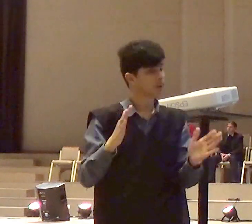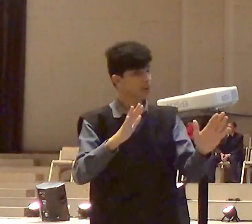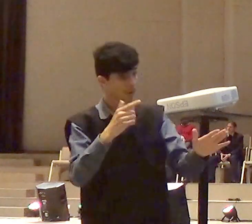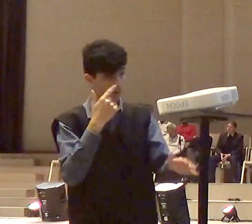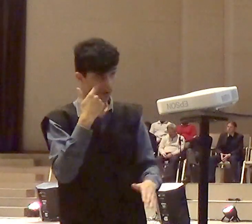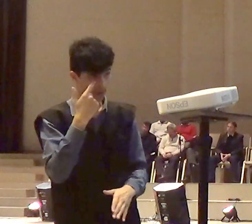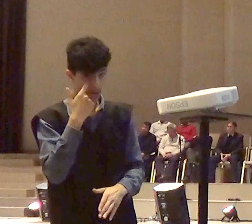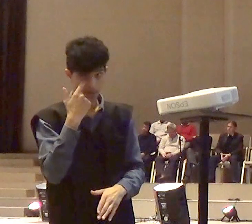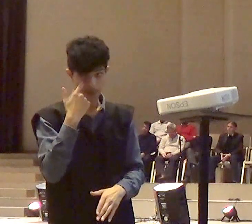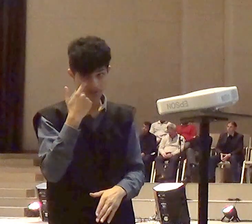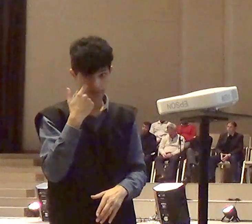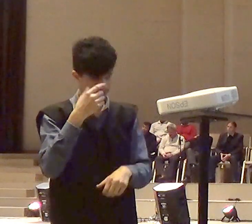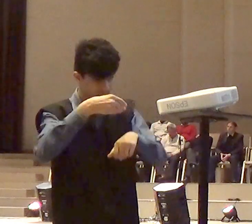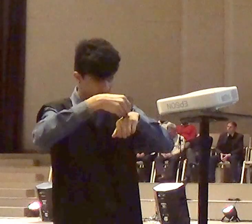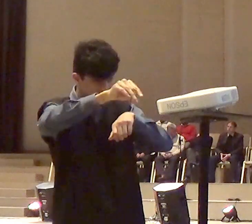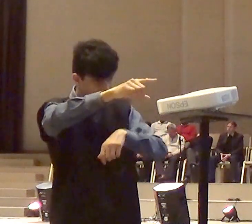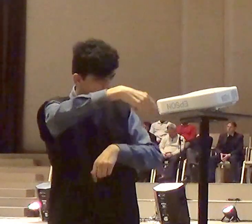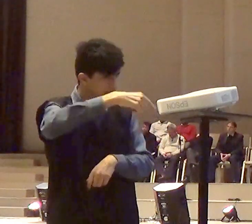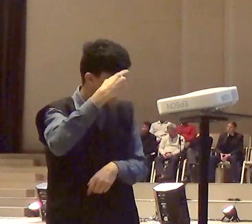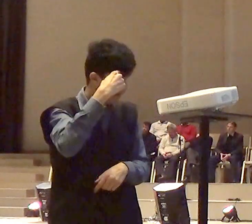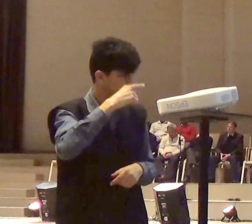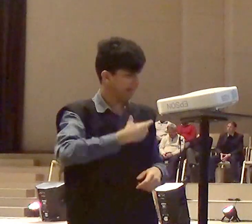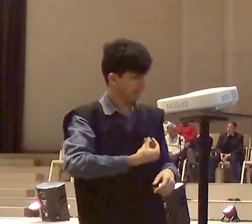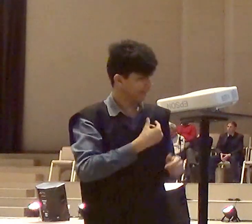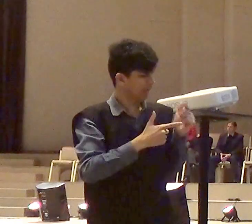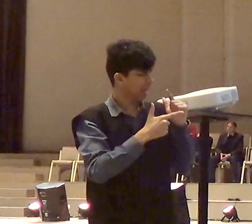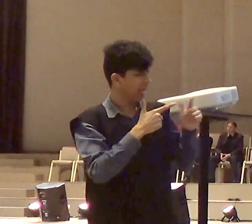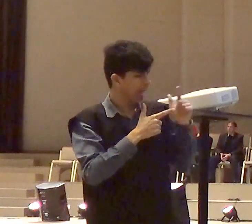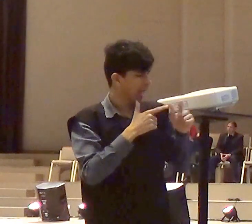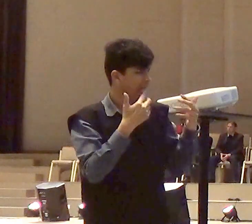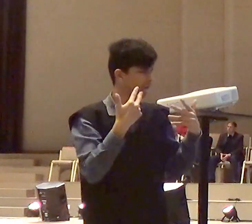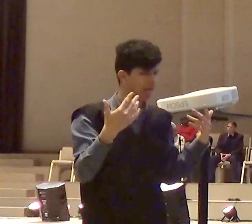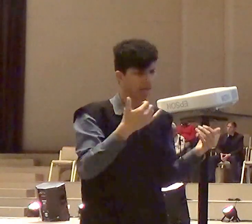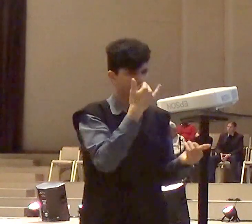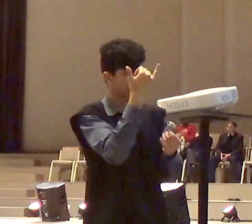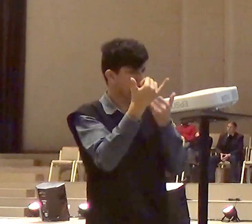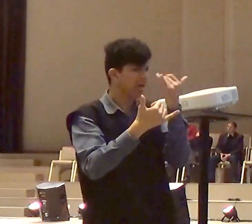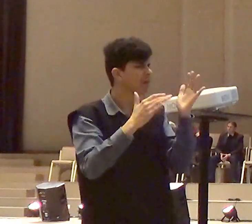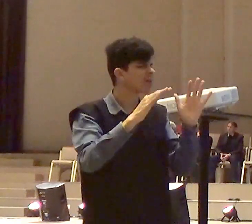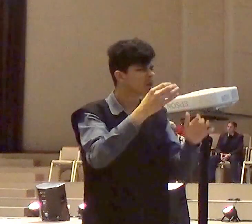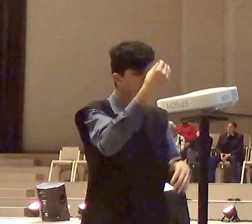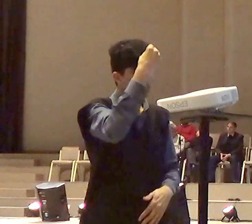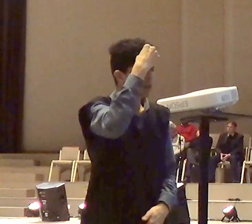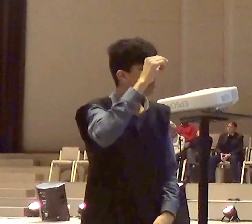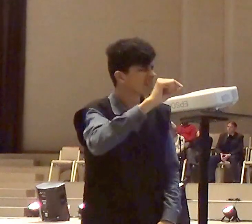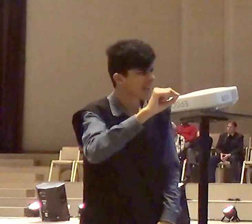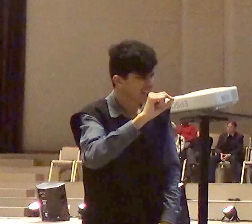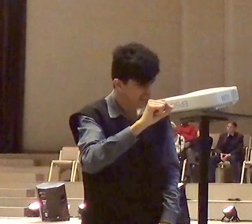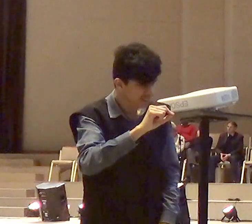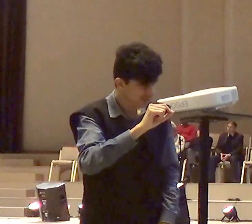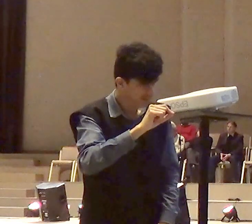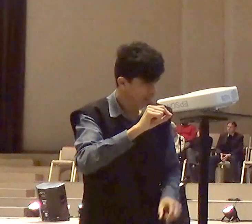tá nem em Deus nem nas pessoas que estão do teu lado